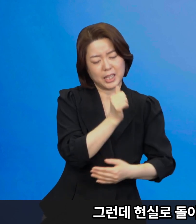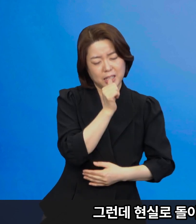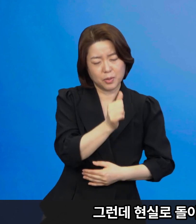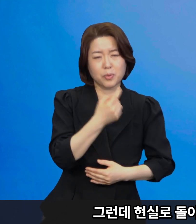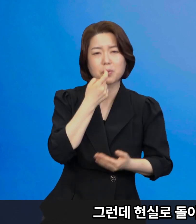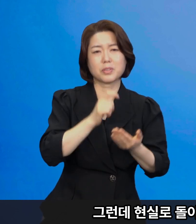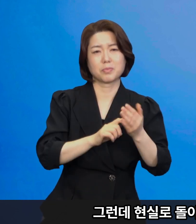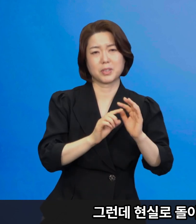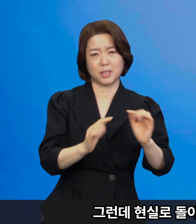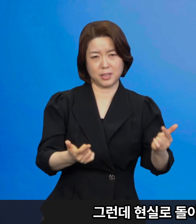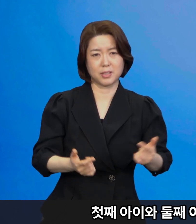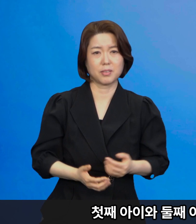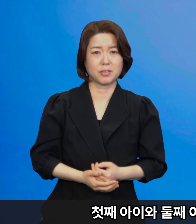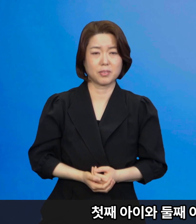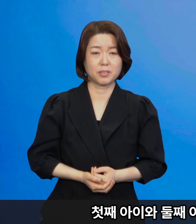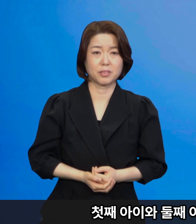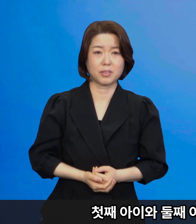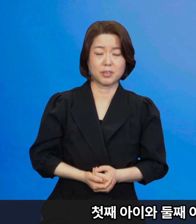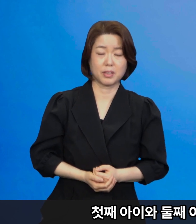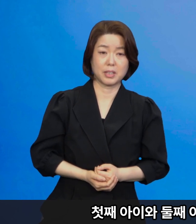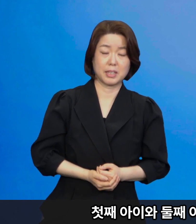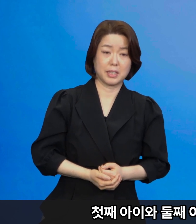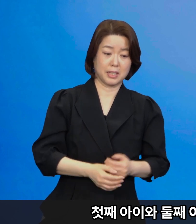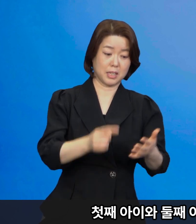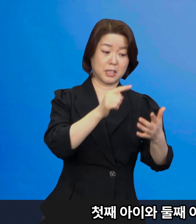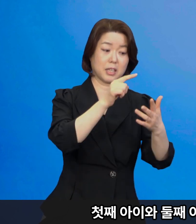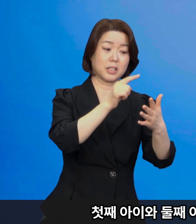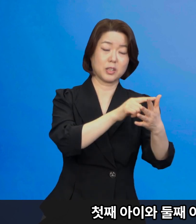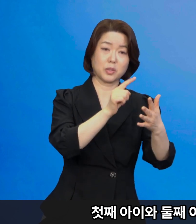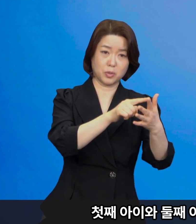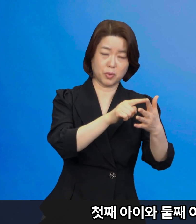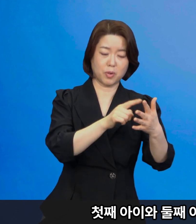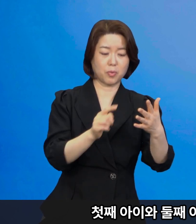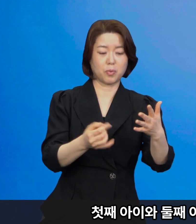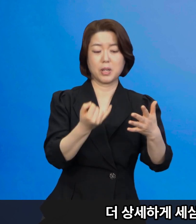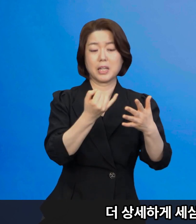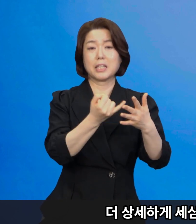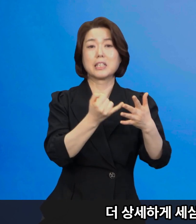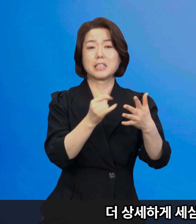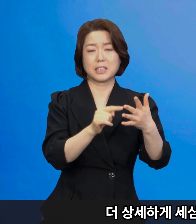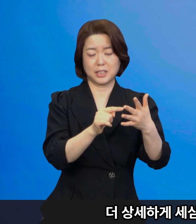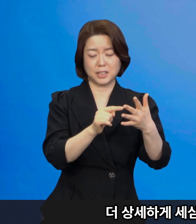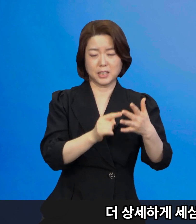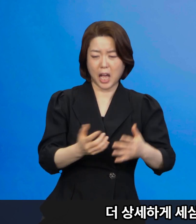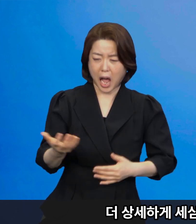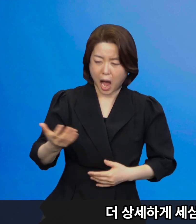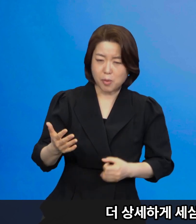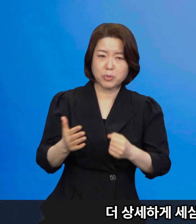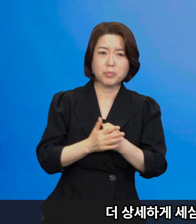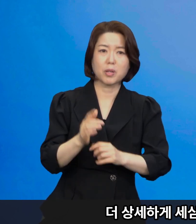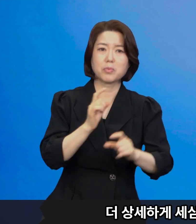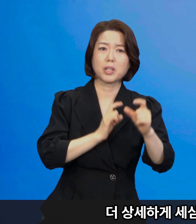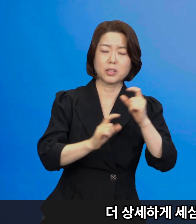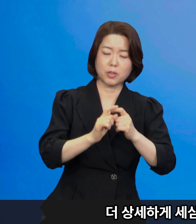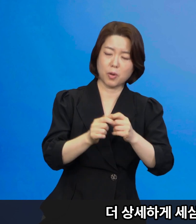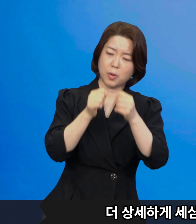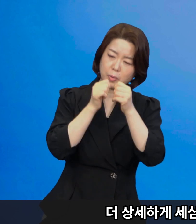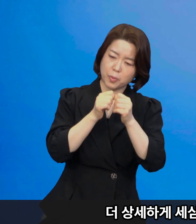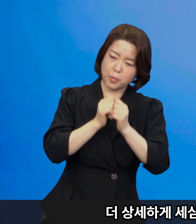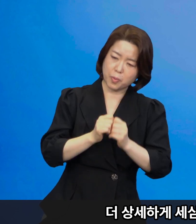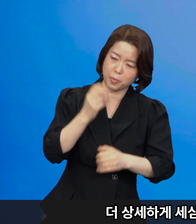쉽지 않습니다. 첫째 아이와 둘째 아이도 동생의 아픔 때문에 더 상세하게